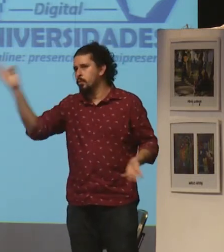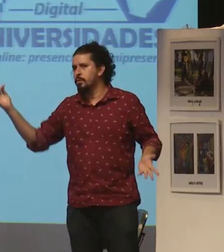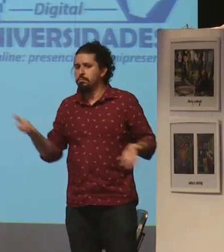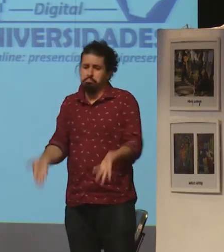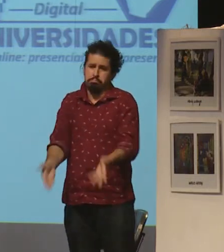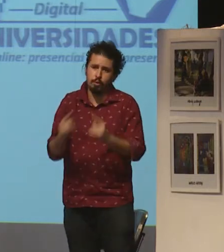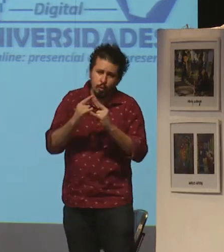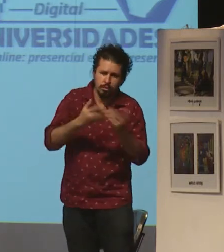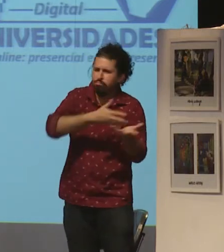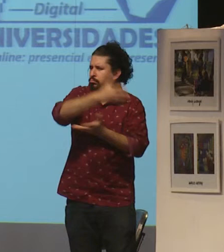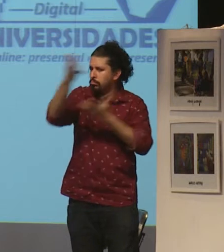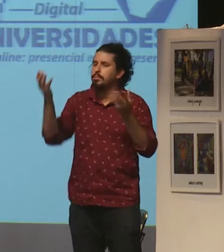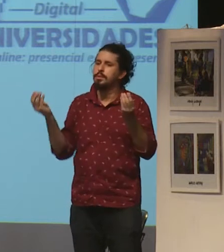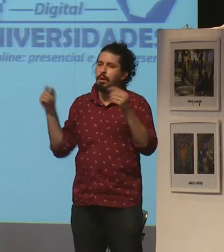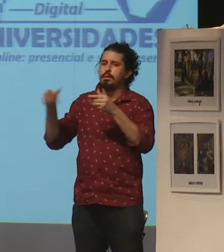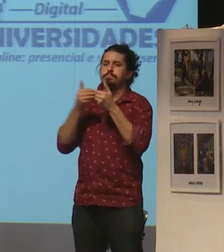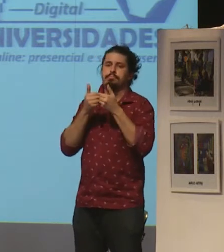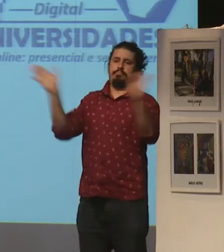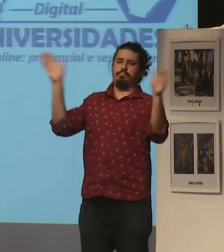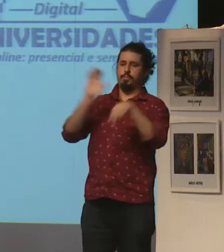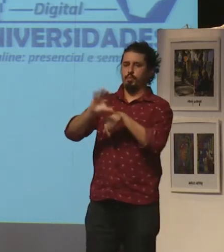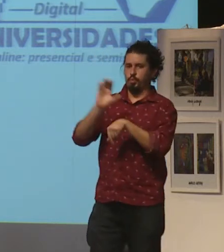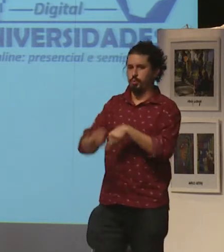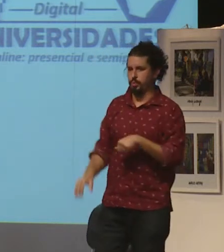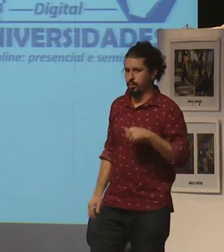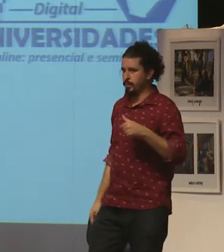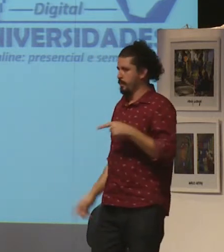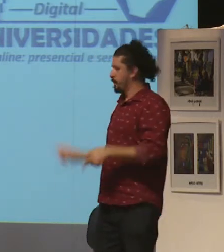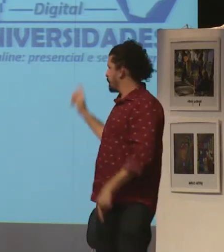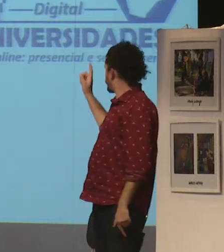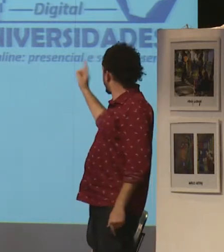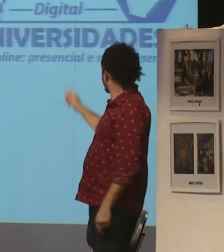como a UFRJ, outras universidades participam também disso.